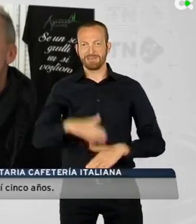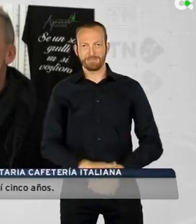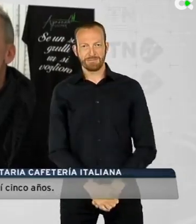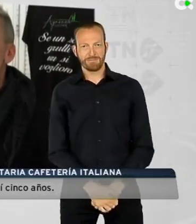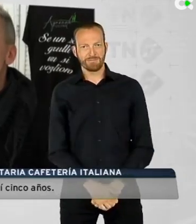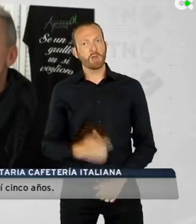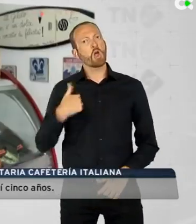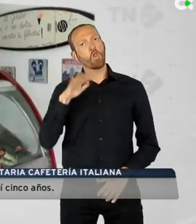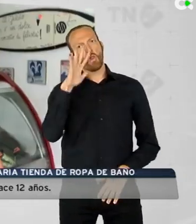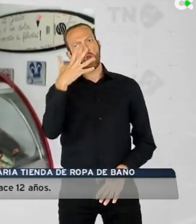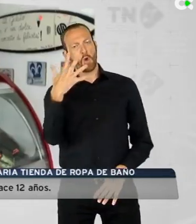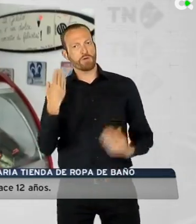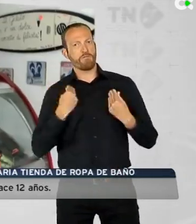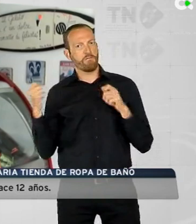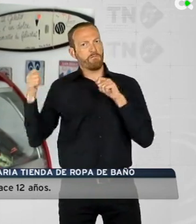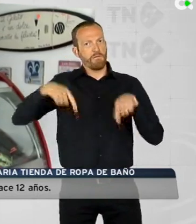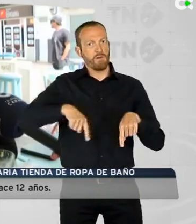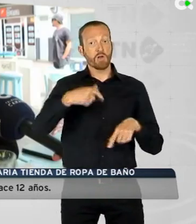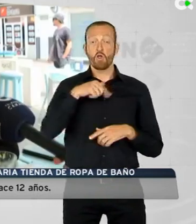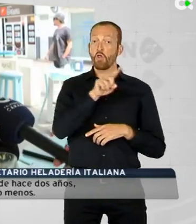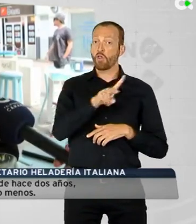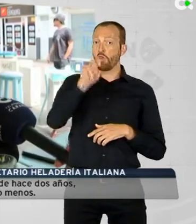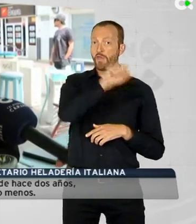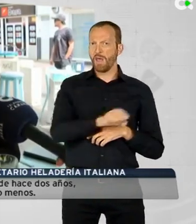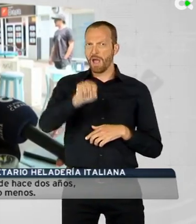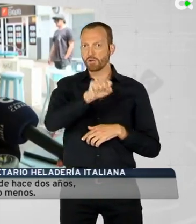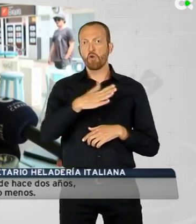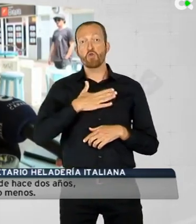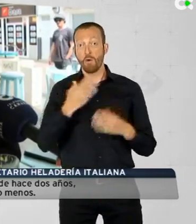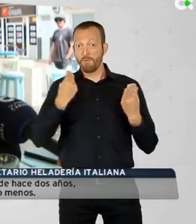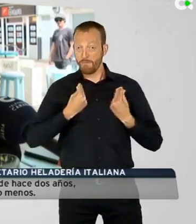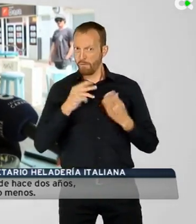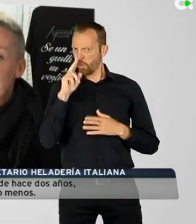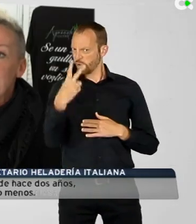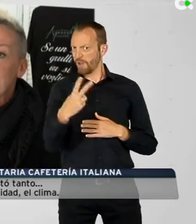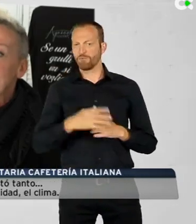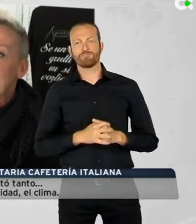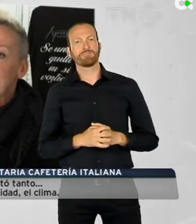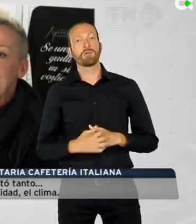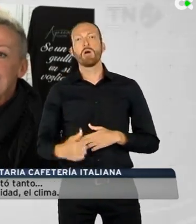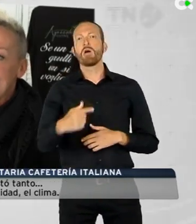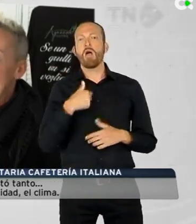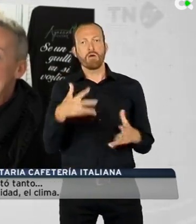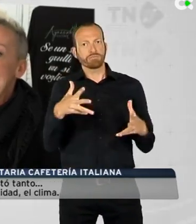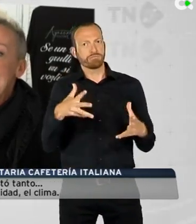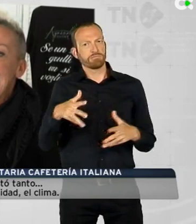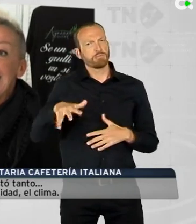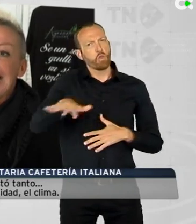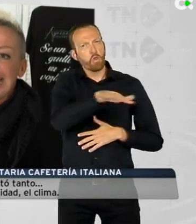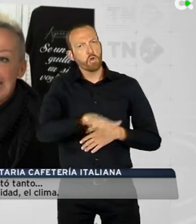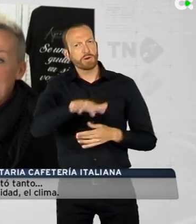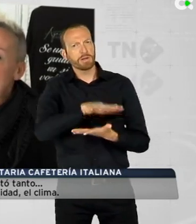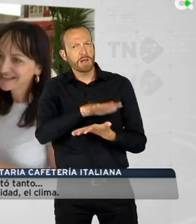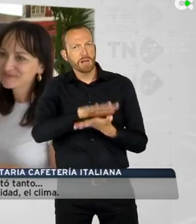de 5 años. Llegué hace 12 años. Residente desde 2 años más o menos. Me gustó tanto la tranquilidad,